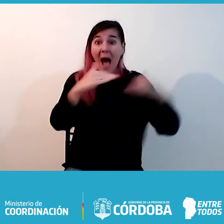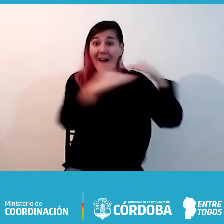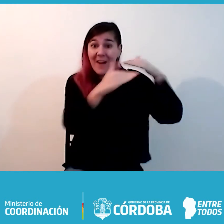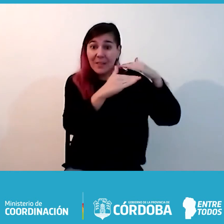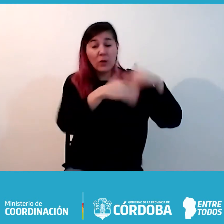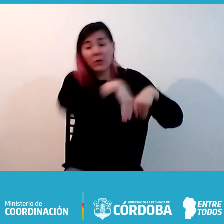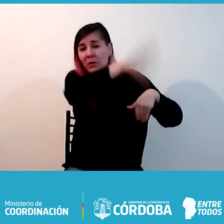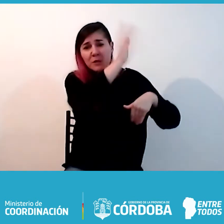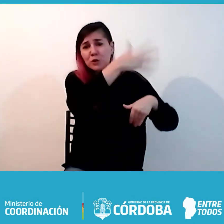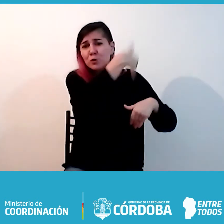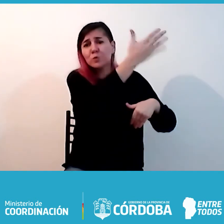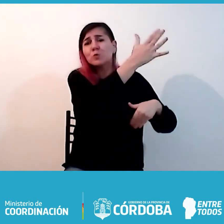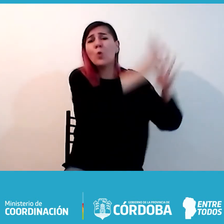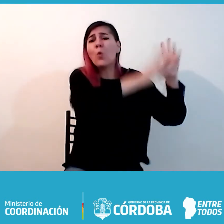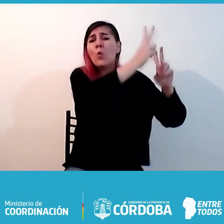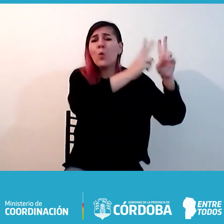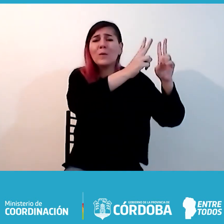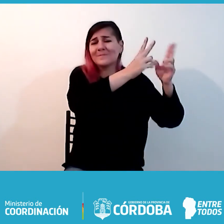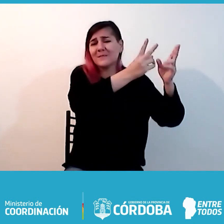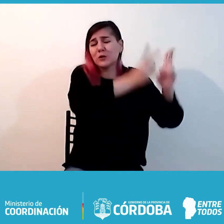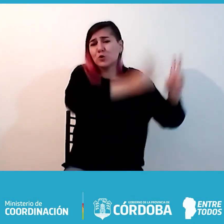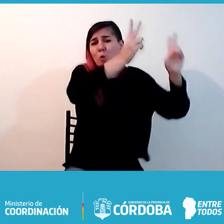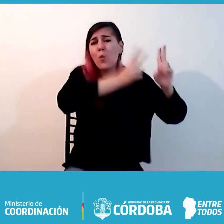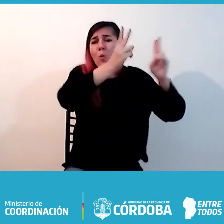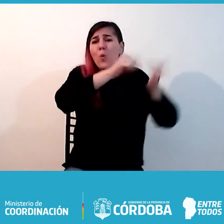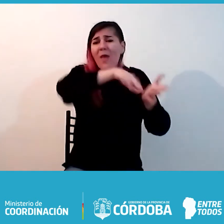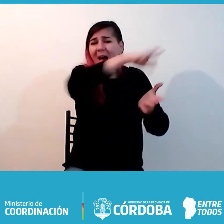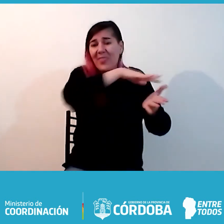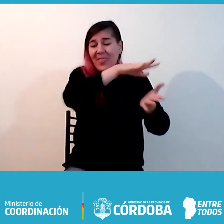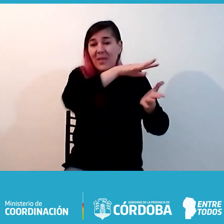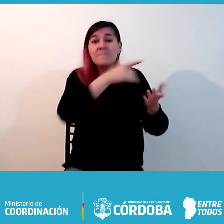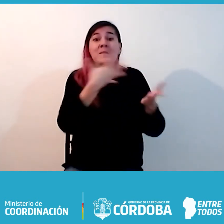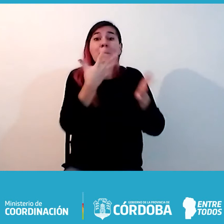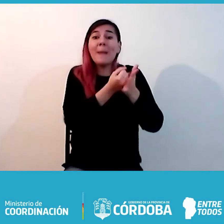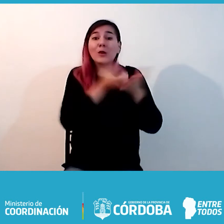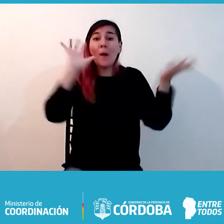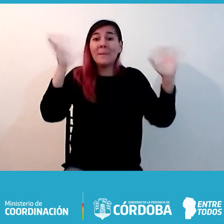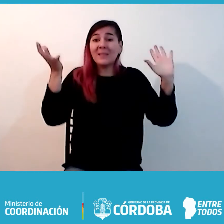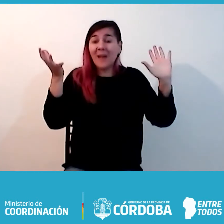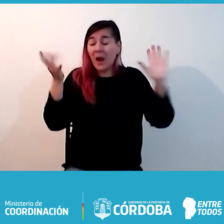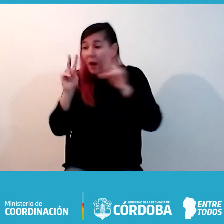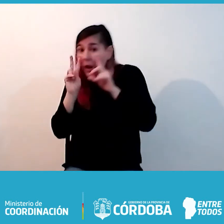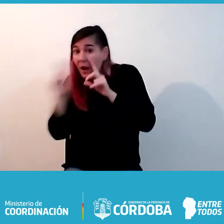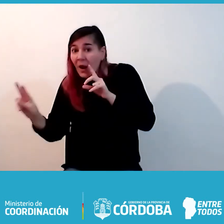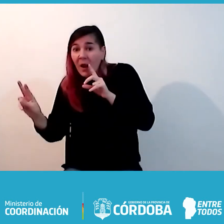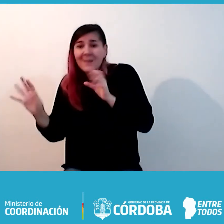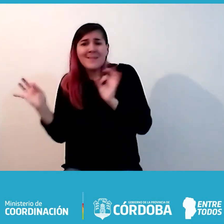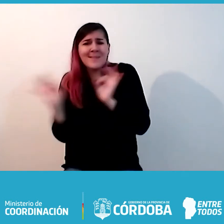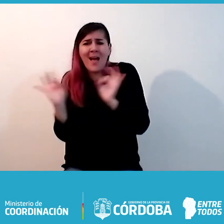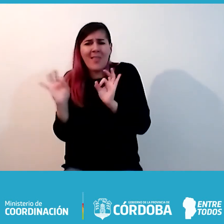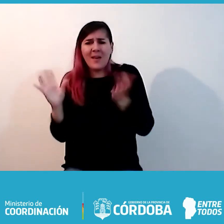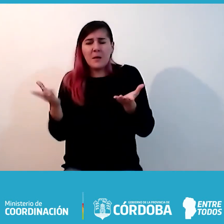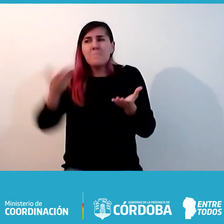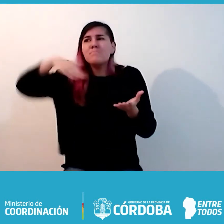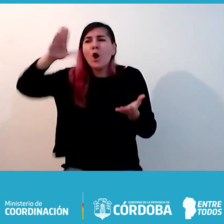ciudad. Estamos hablando de un estudio de impacto ambiental que no contempla nada, nada de nuestra comunidad. Canta a modo de repudio. El monte